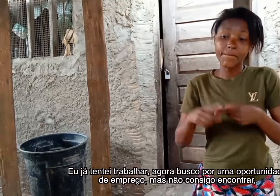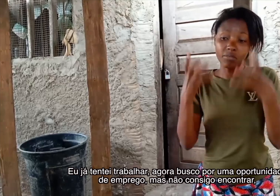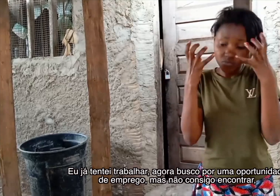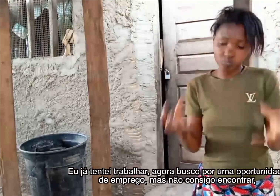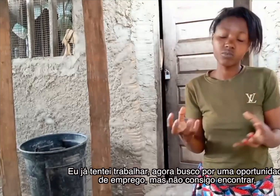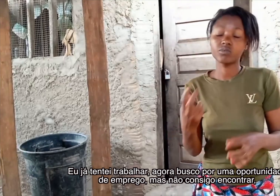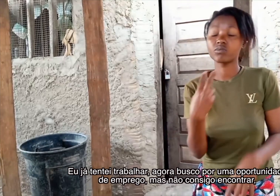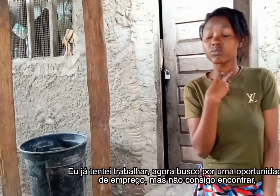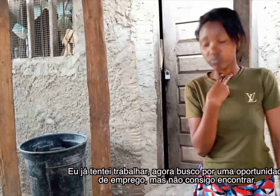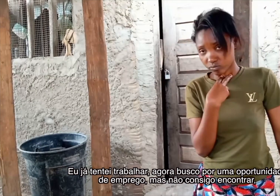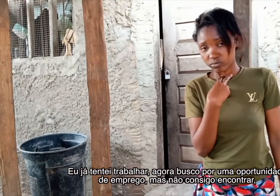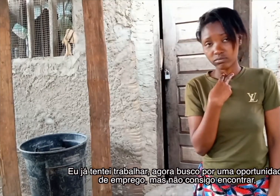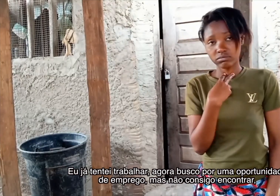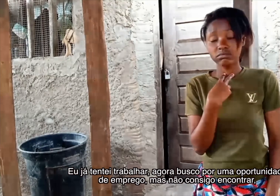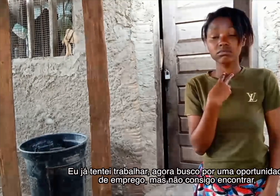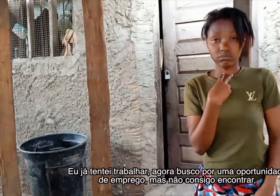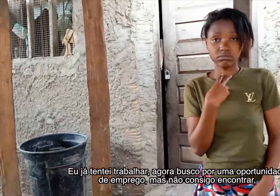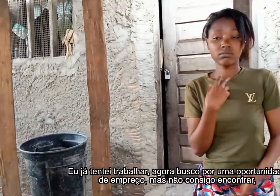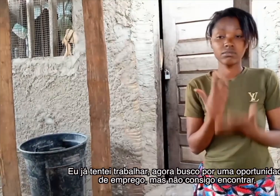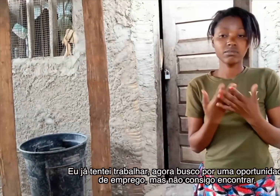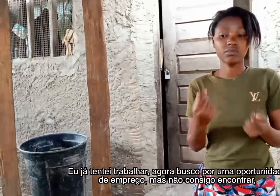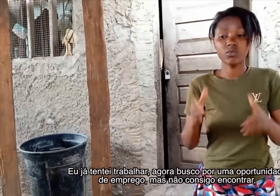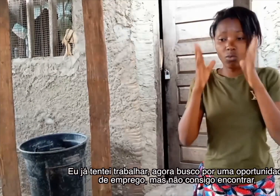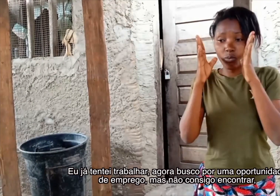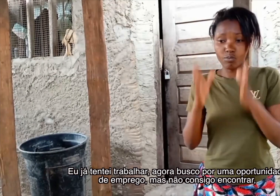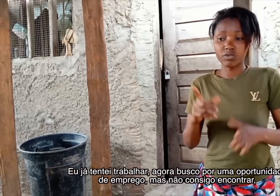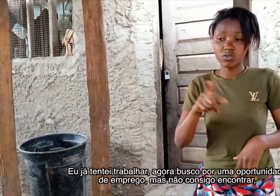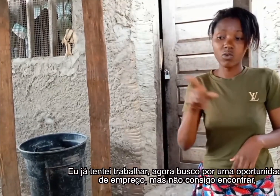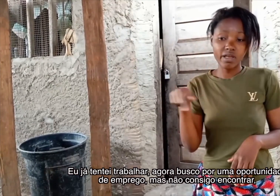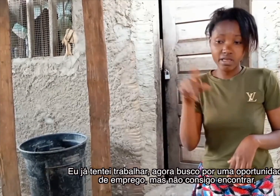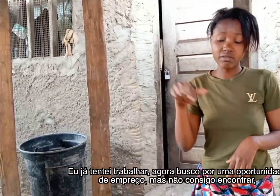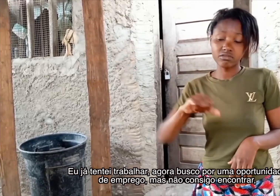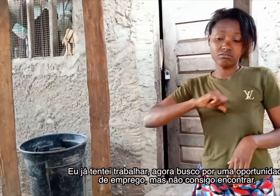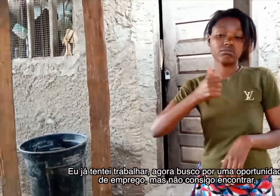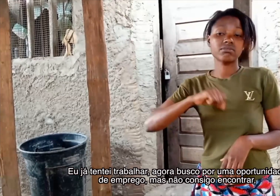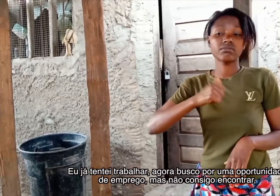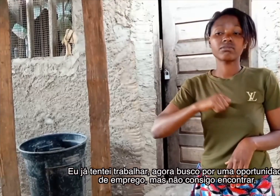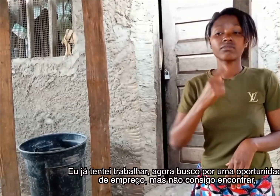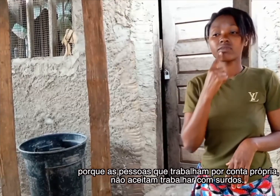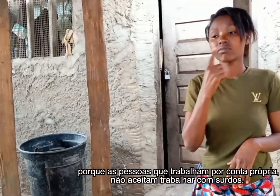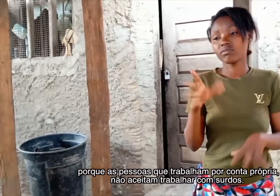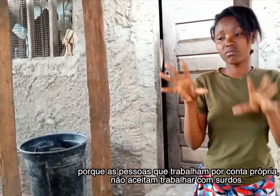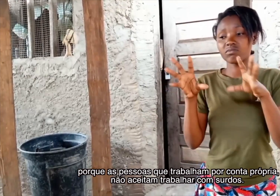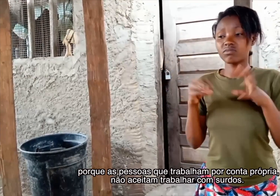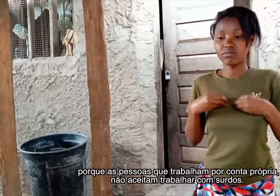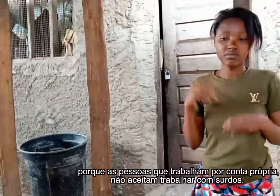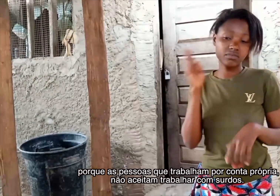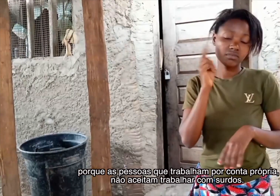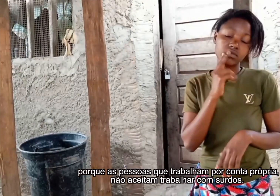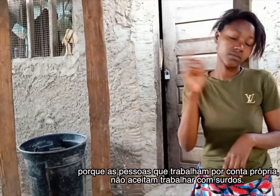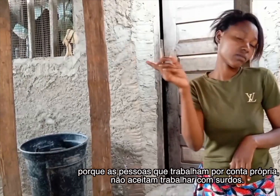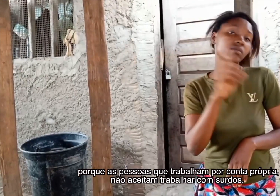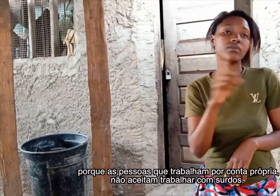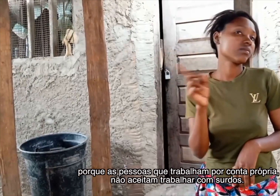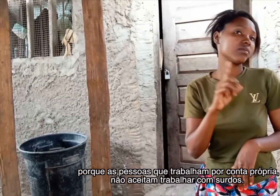Eu já tentei trabalhar, agora busco uma oportunidade de emprego, mas não consigo encontrar, porque